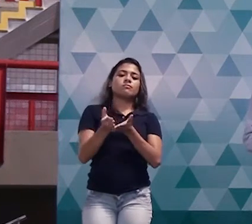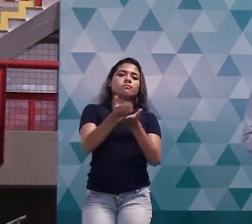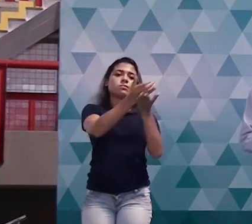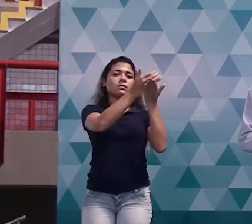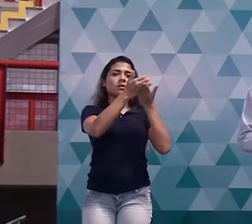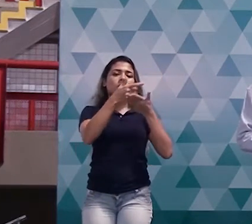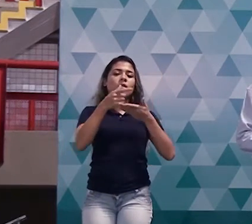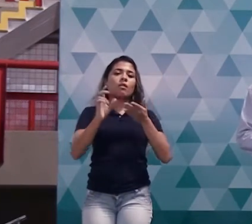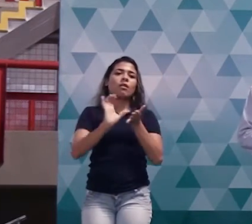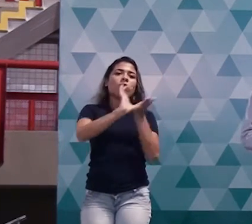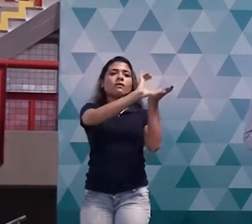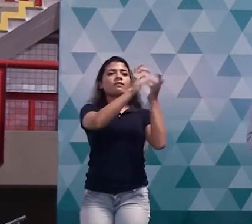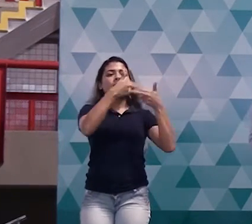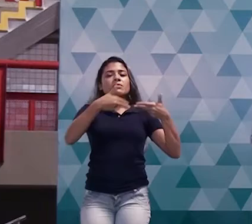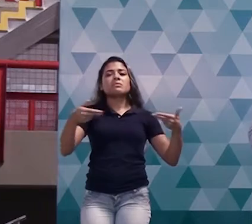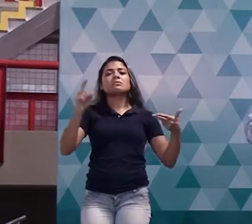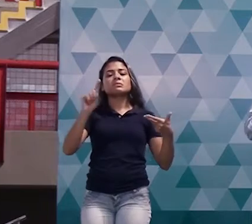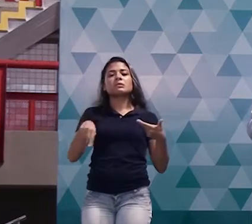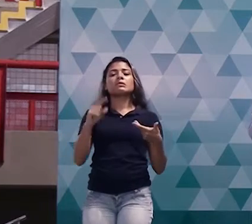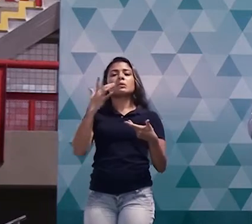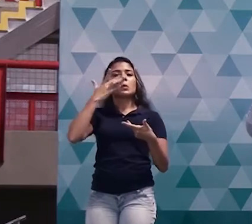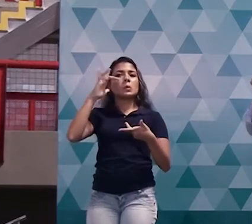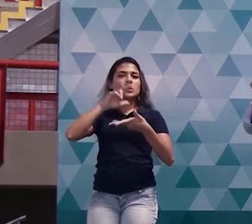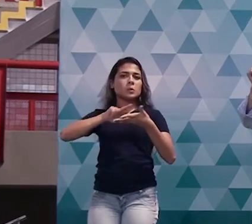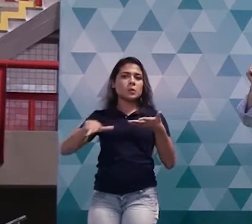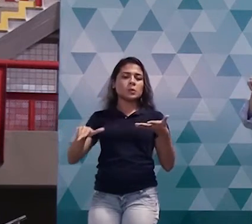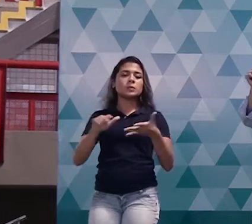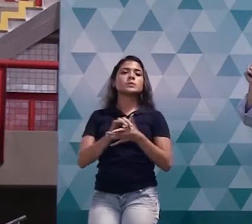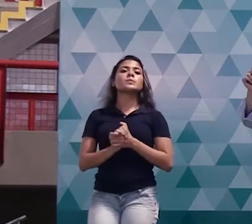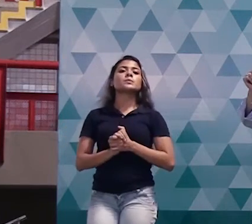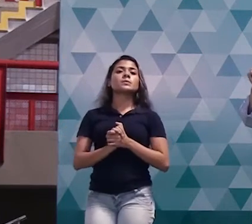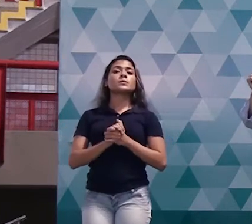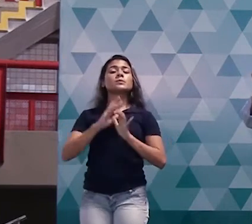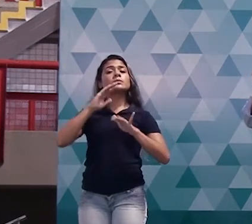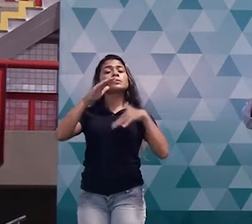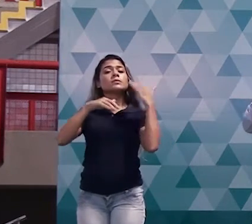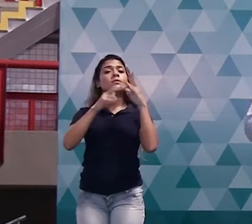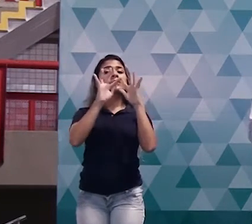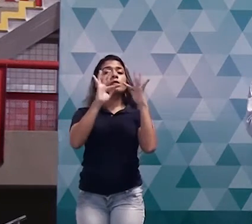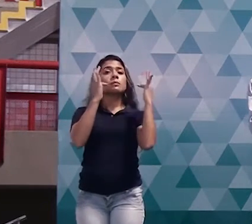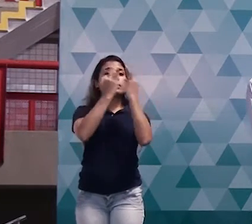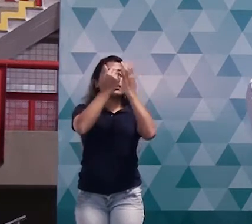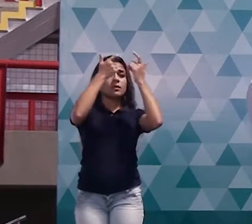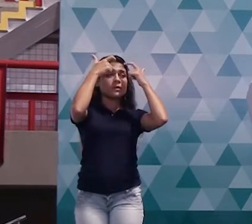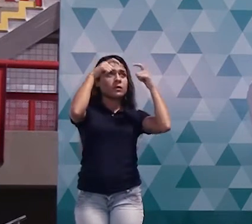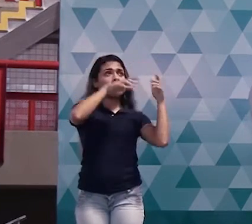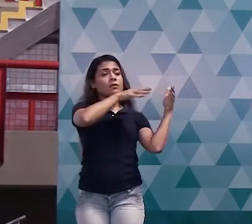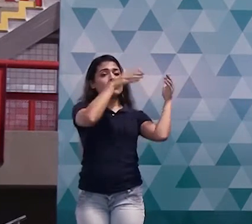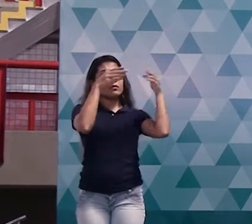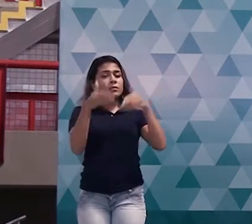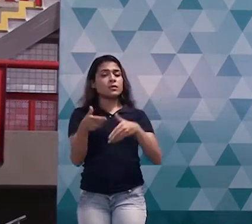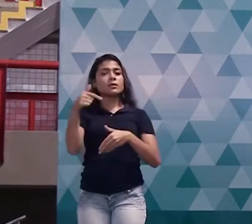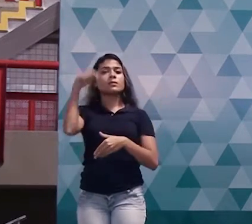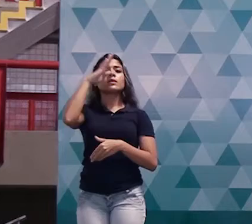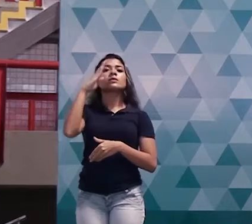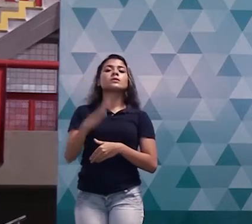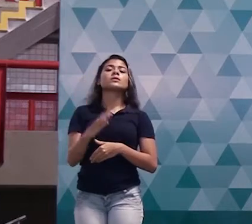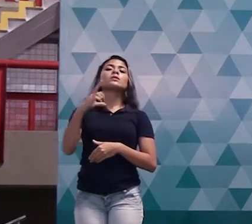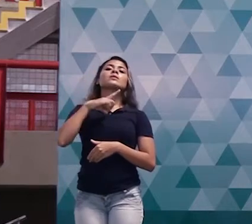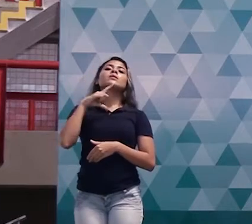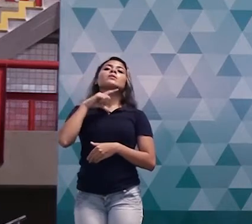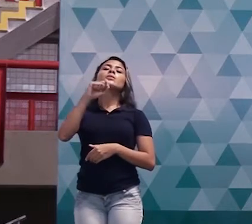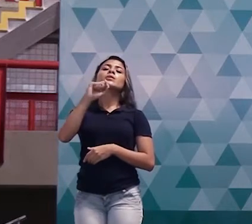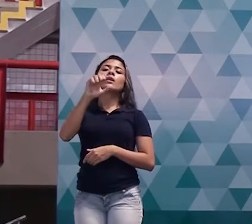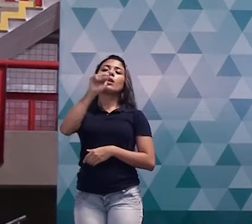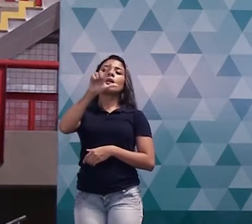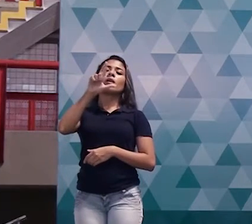para cá, Dom João aboliu o alvará de 1785. Esse alvará, ele proibia a instalação de manufaturas